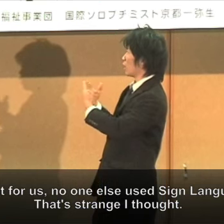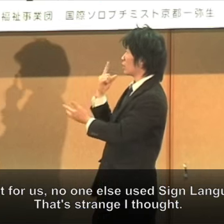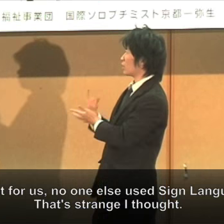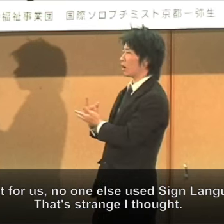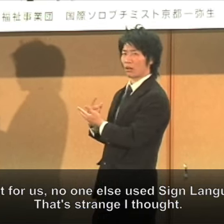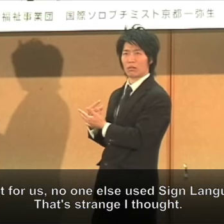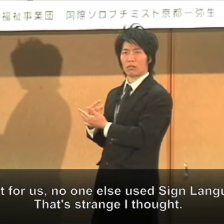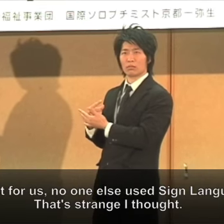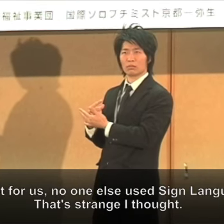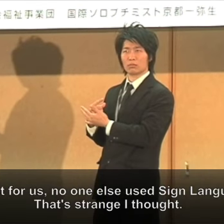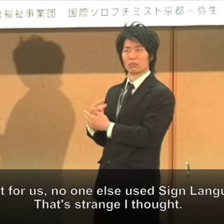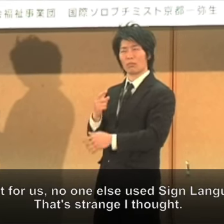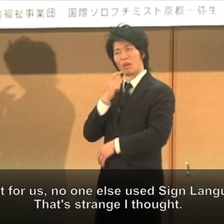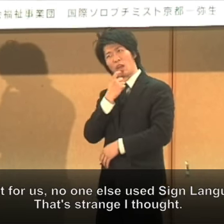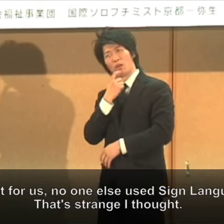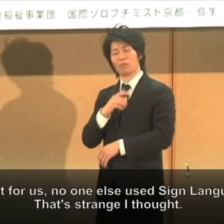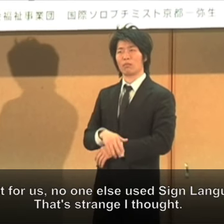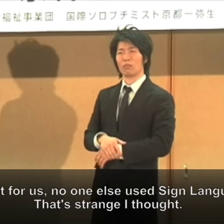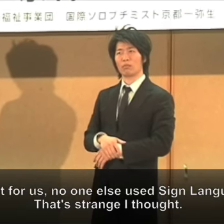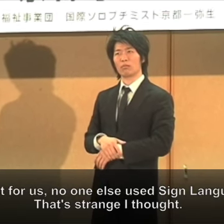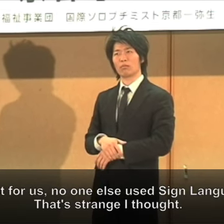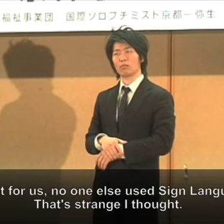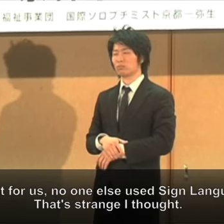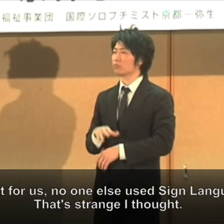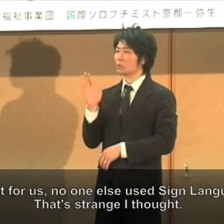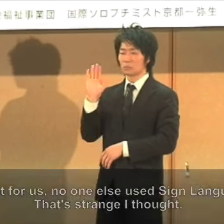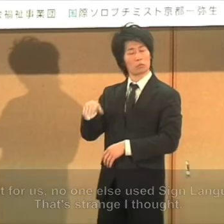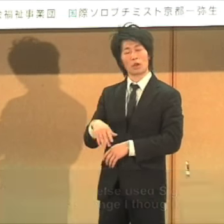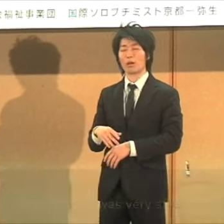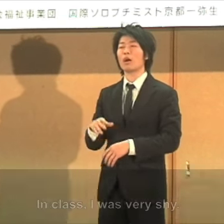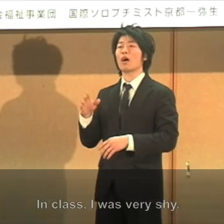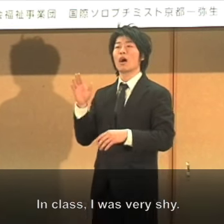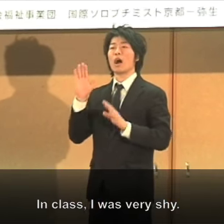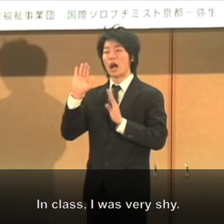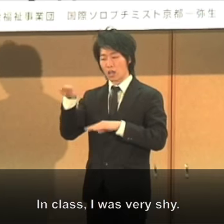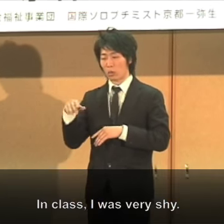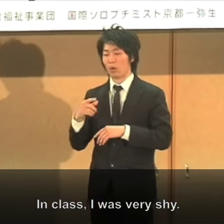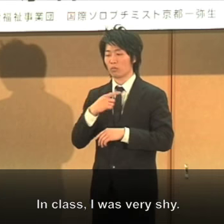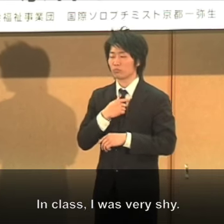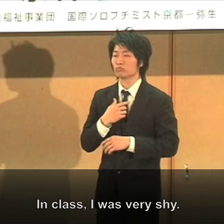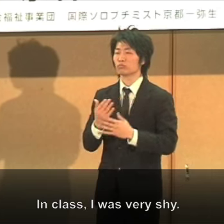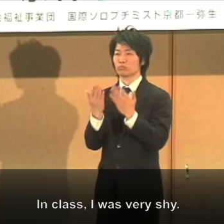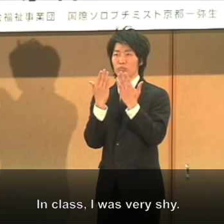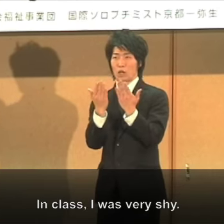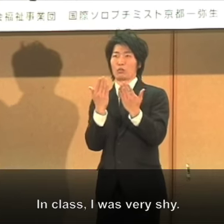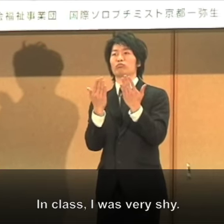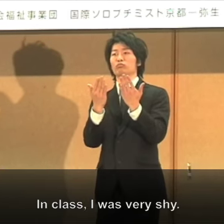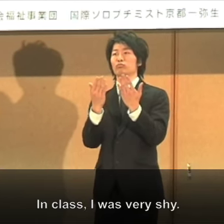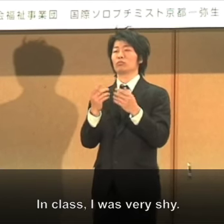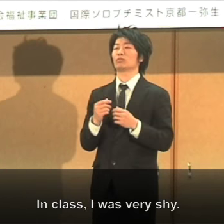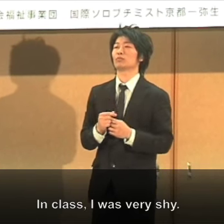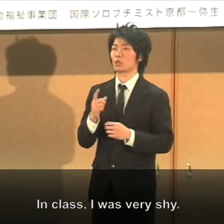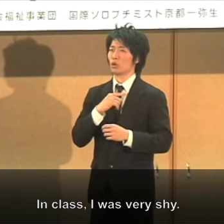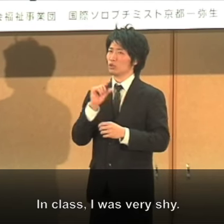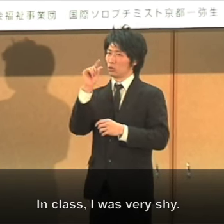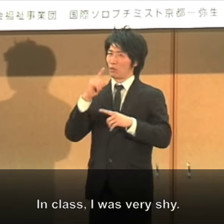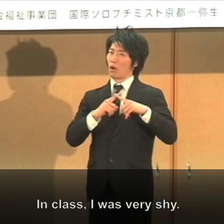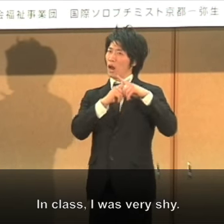だけ手で話すしてる、おかしいな、変だなと思いました。まあ、それから授業中なんですけ